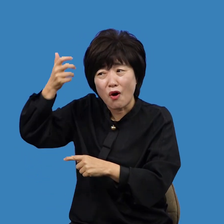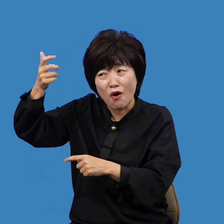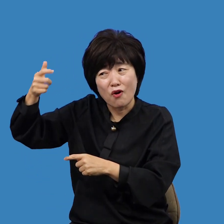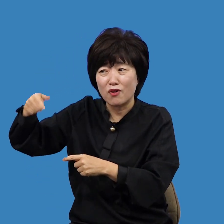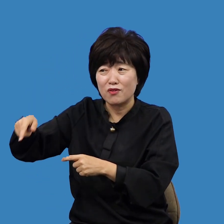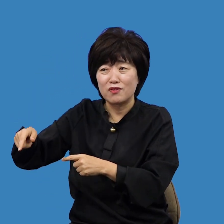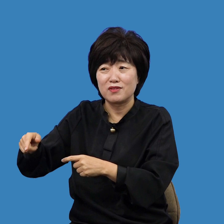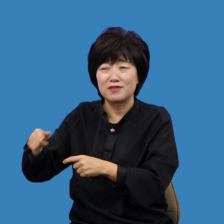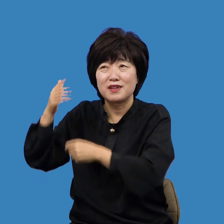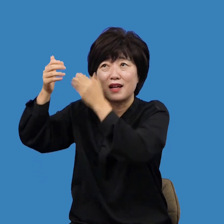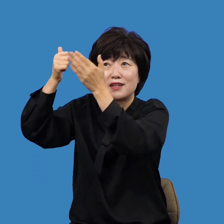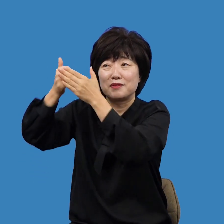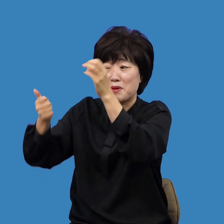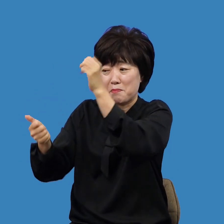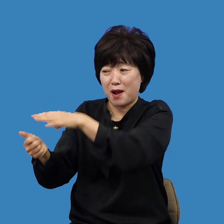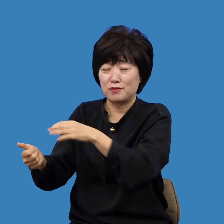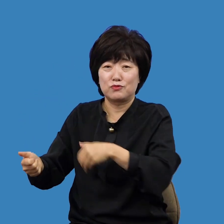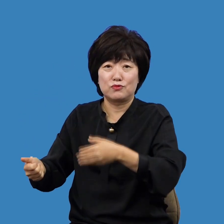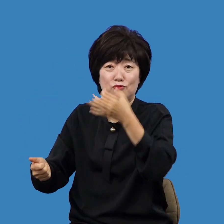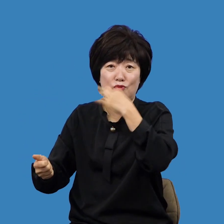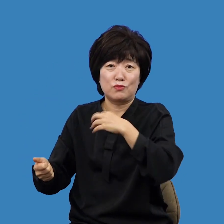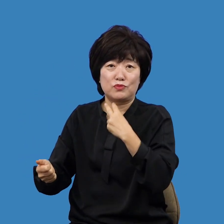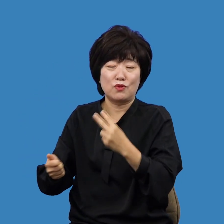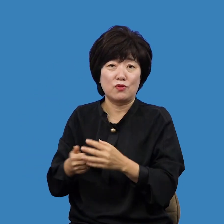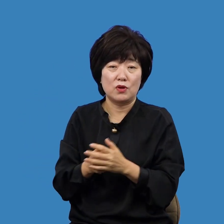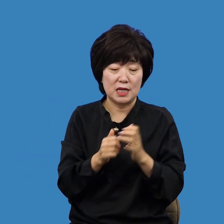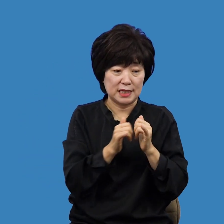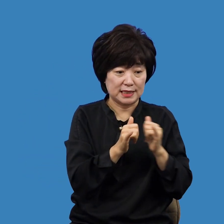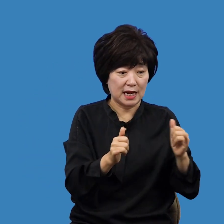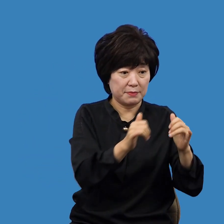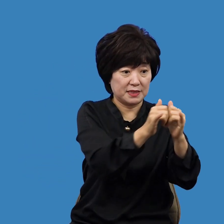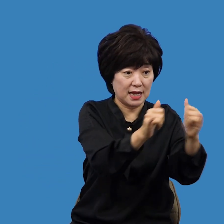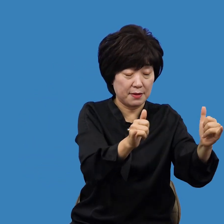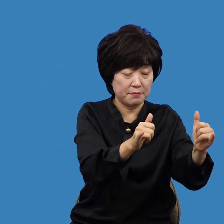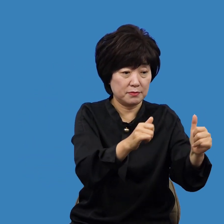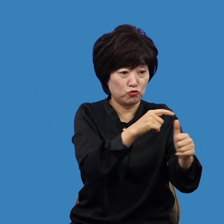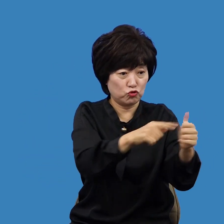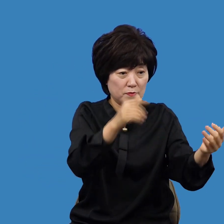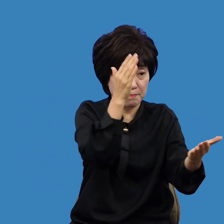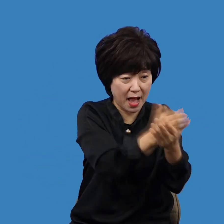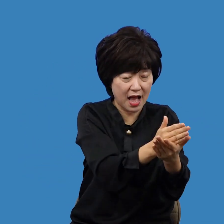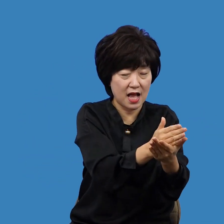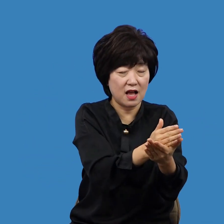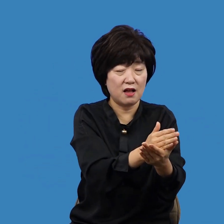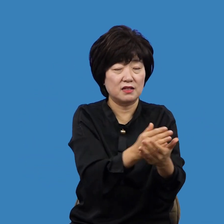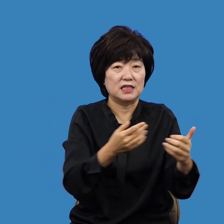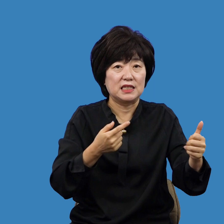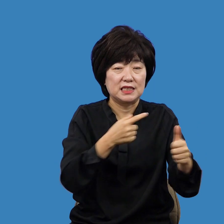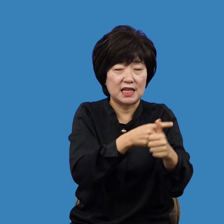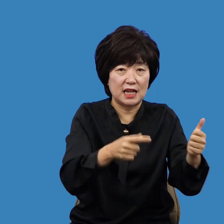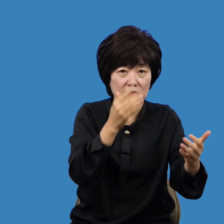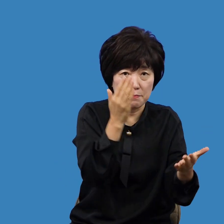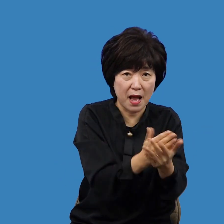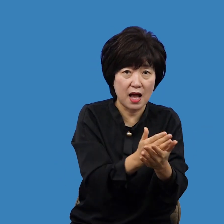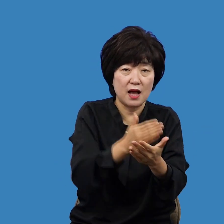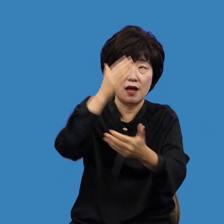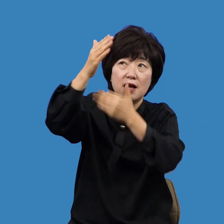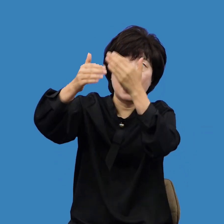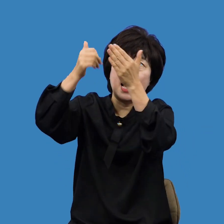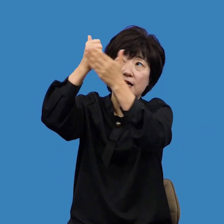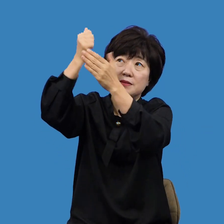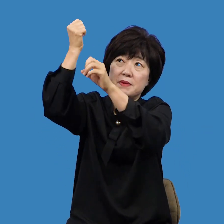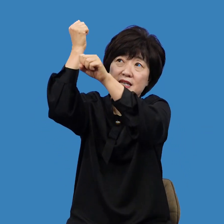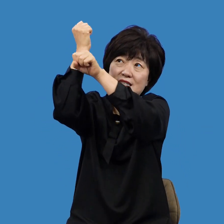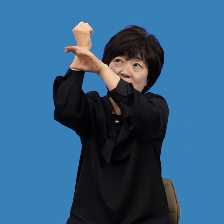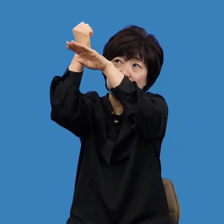이 사람이 사람을 죽이는 것이 악한 이유는 출애굽기 20장 13절 살인하지 말라, 하늘에 속한 기준이